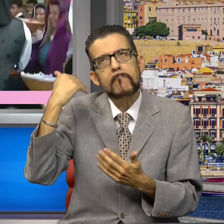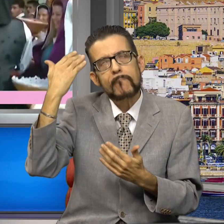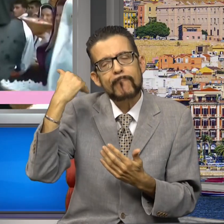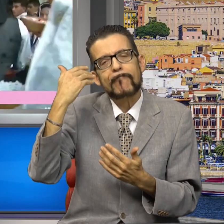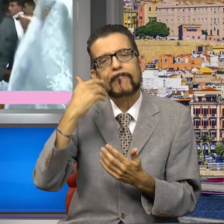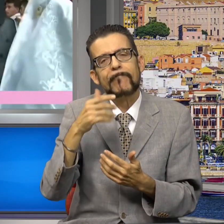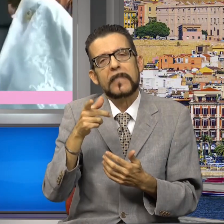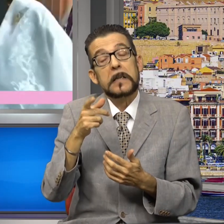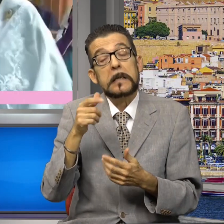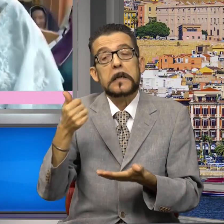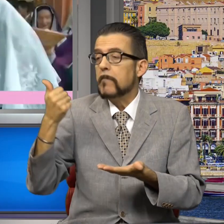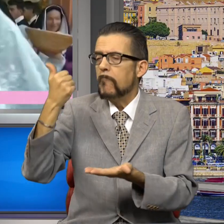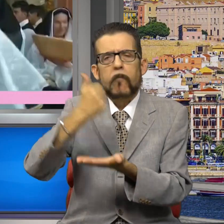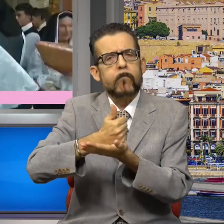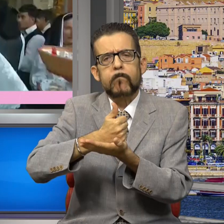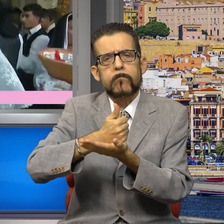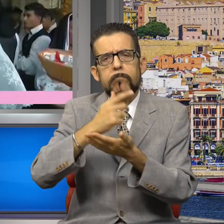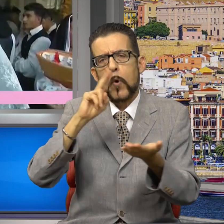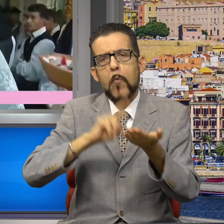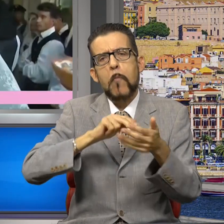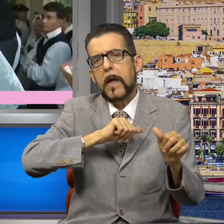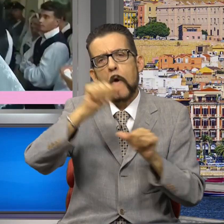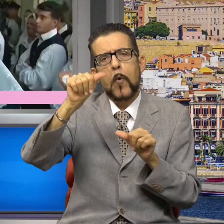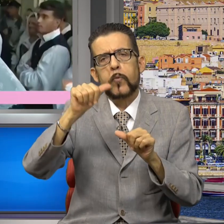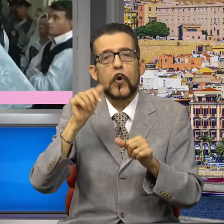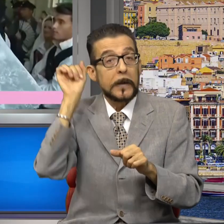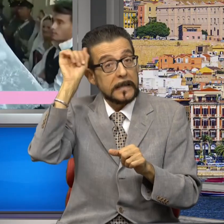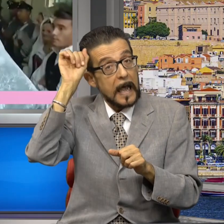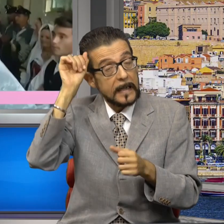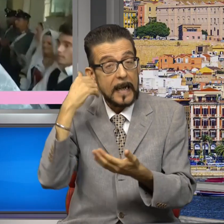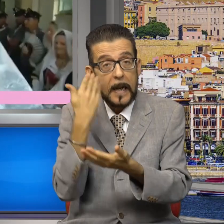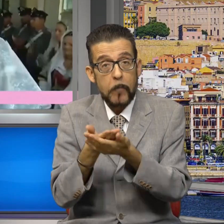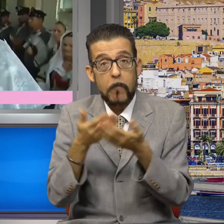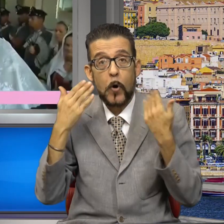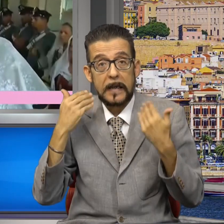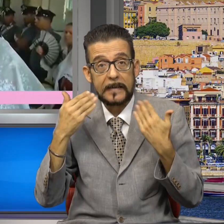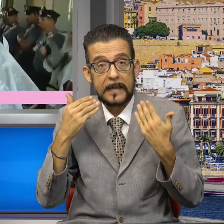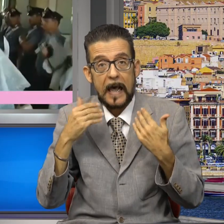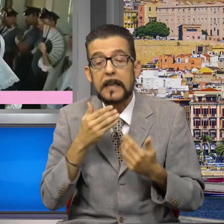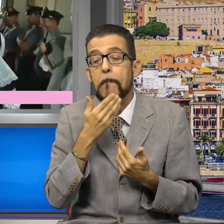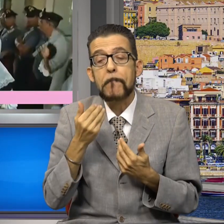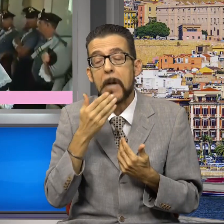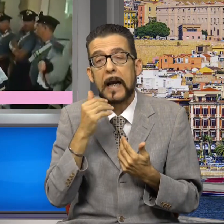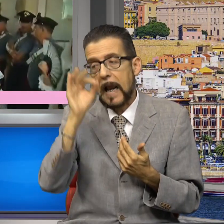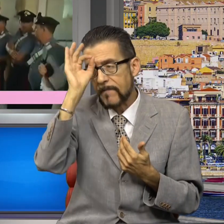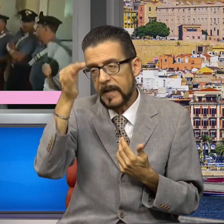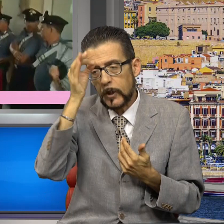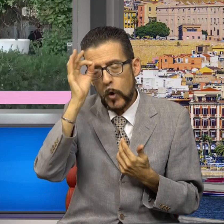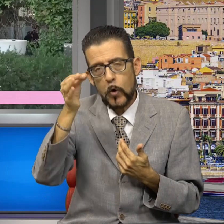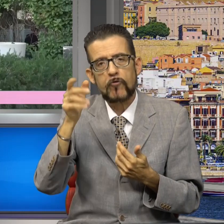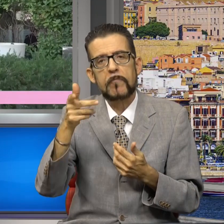con forza tra gli eventi che la Sardegna propone per l'estate. Mancava solo il riconoscimento ministeriale. È